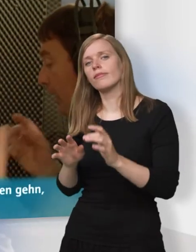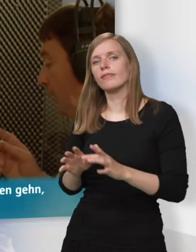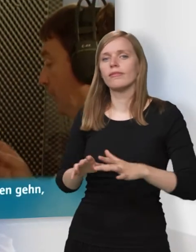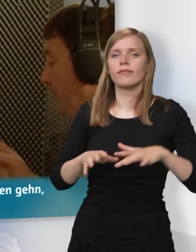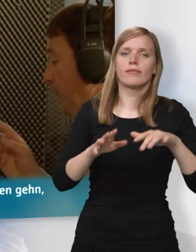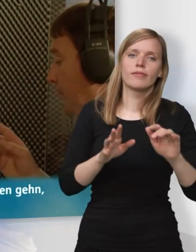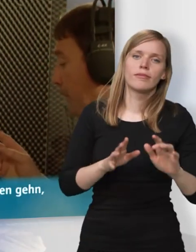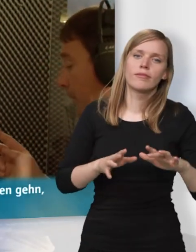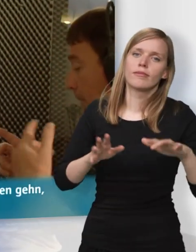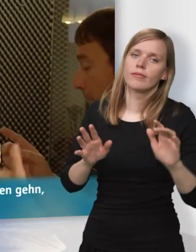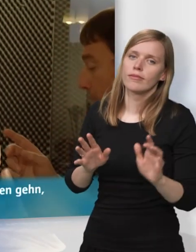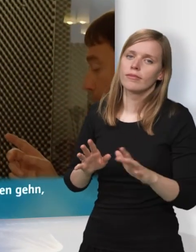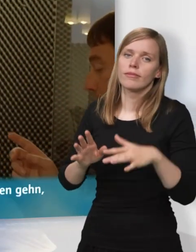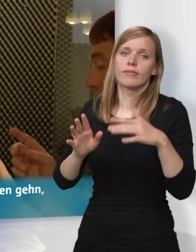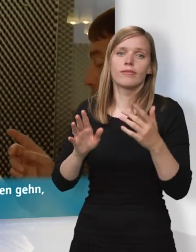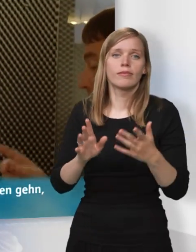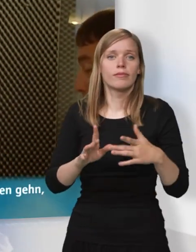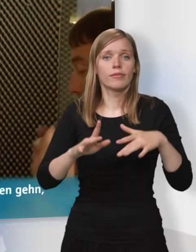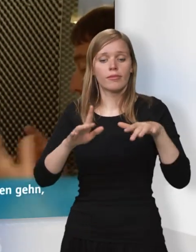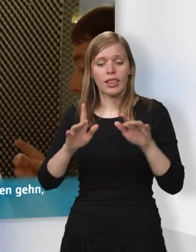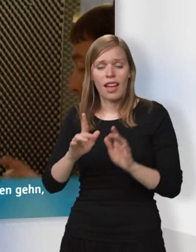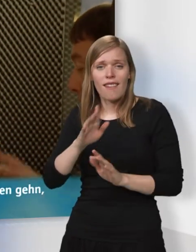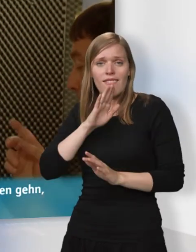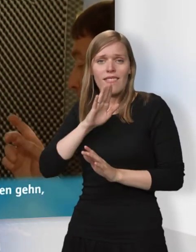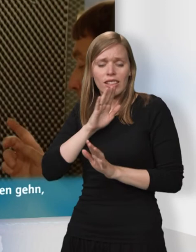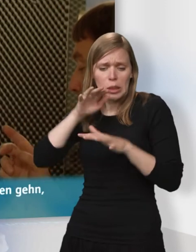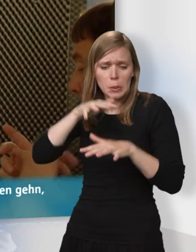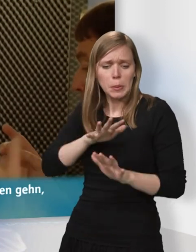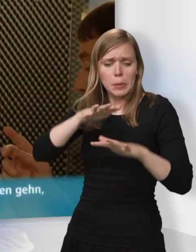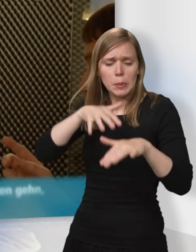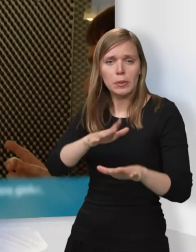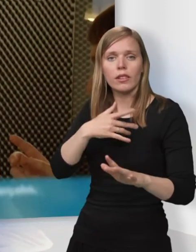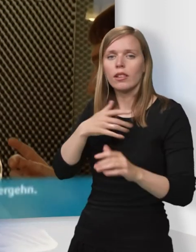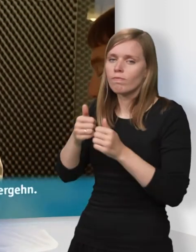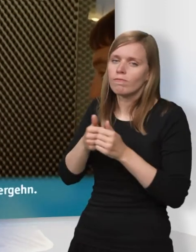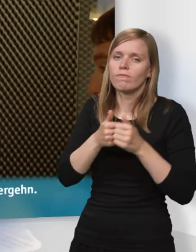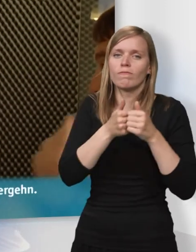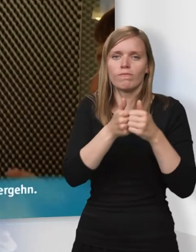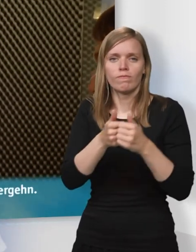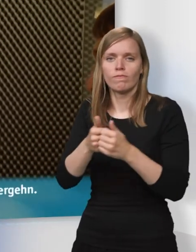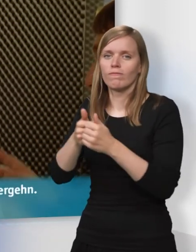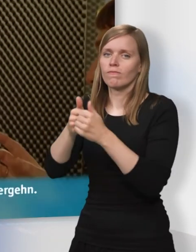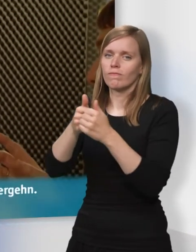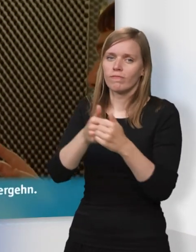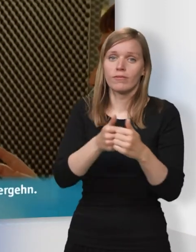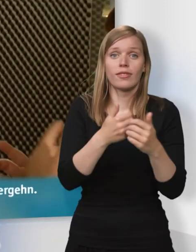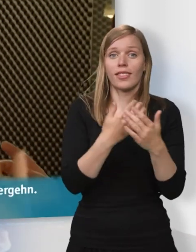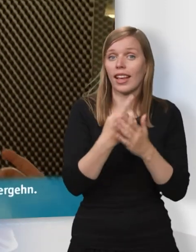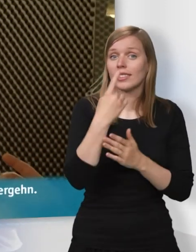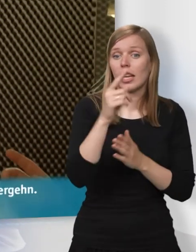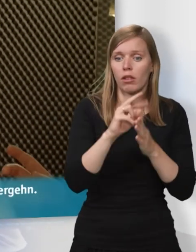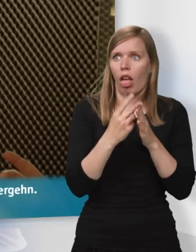Ich werd mit dir durch reißende Fluten gehen und du wirst